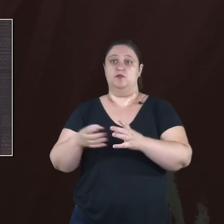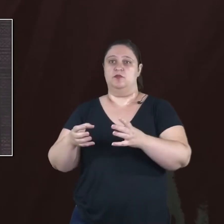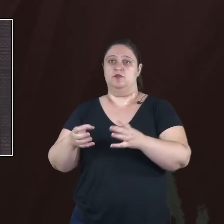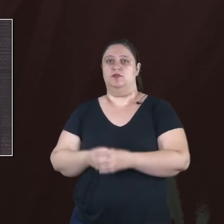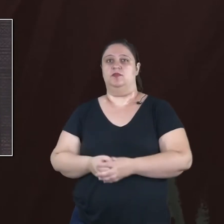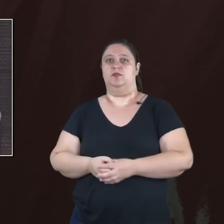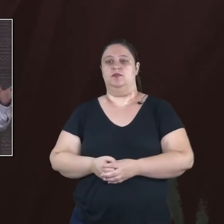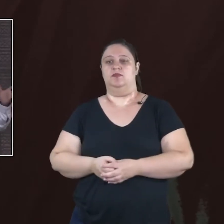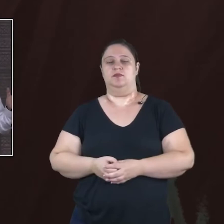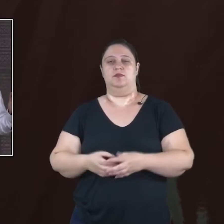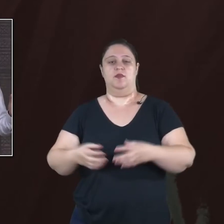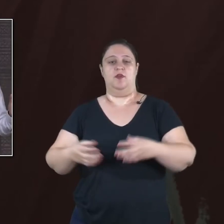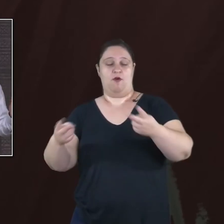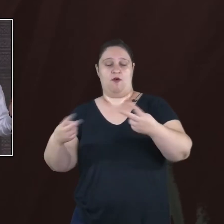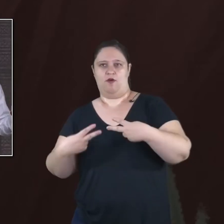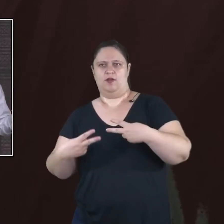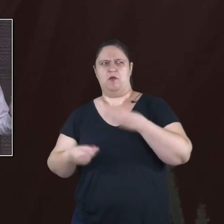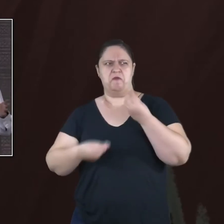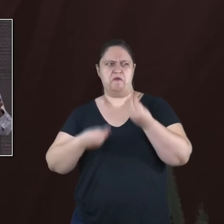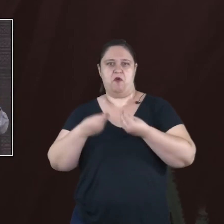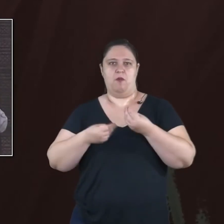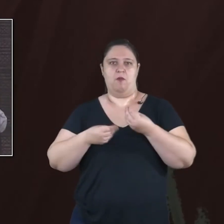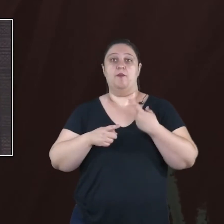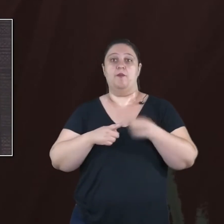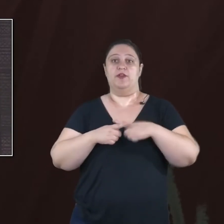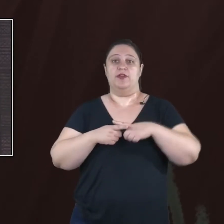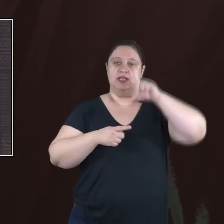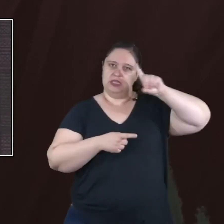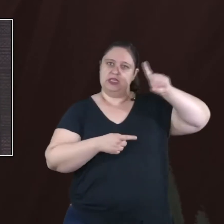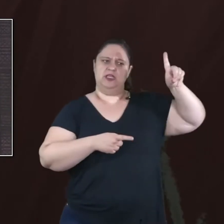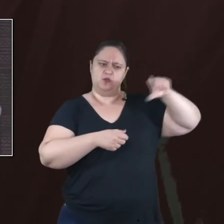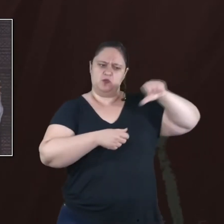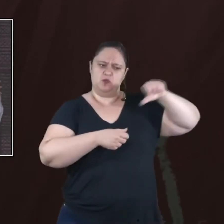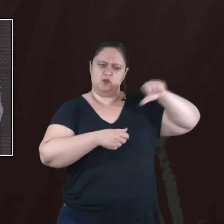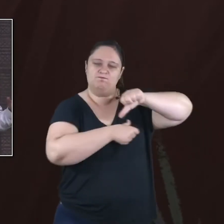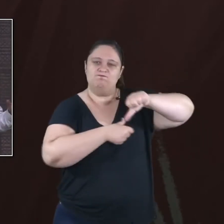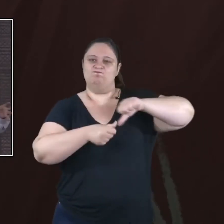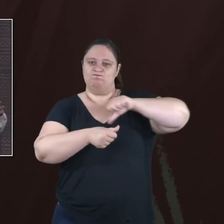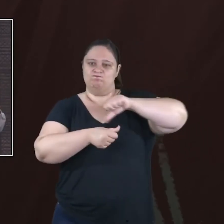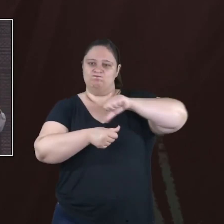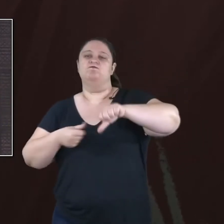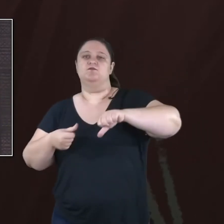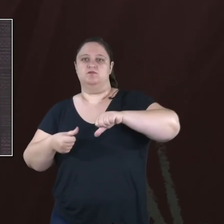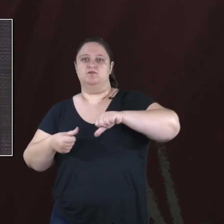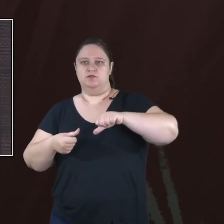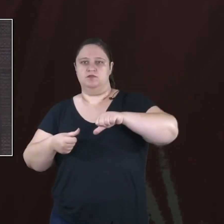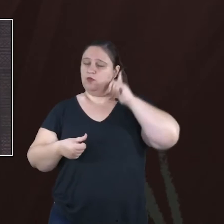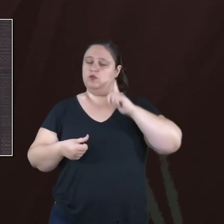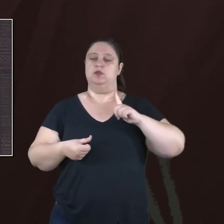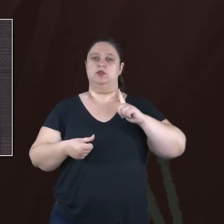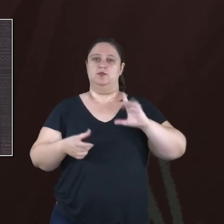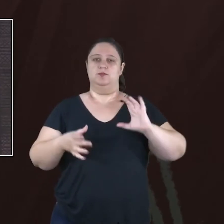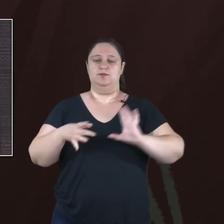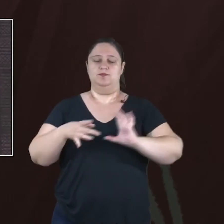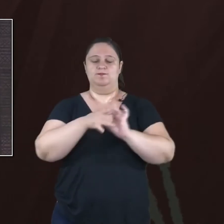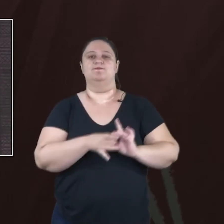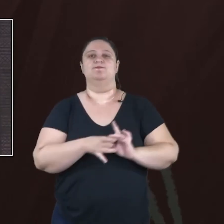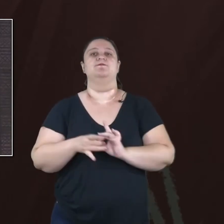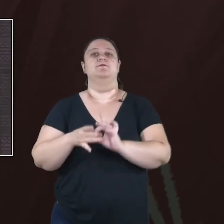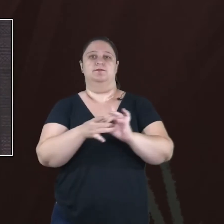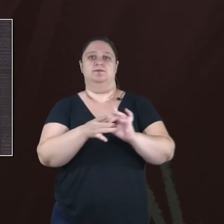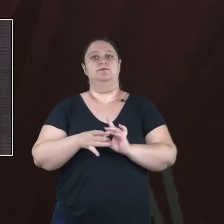isso? É a obra do Espírito Santo. Deus trabalhou muito entre nós e nos levou até um ponto muito bom da